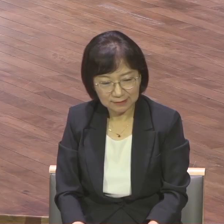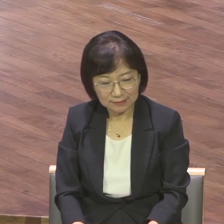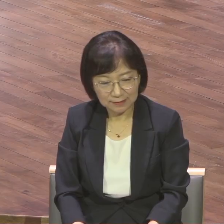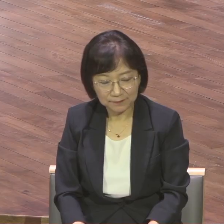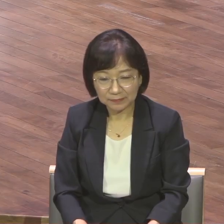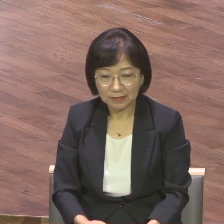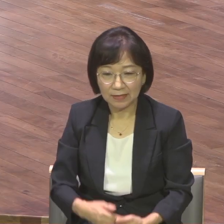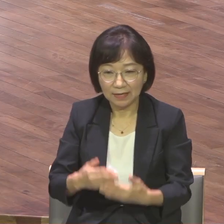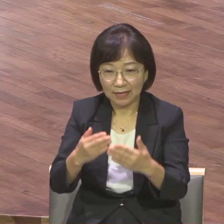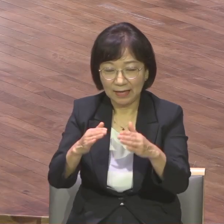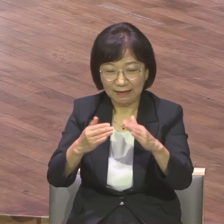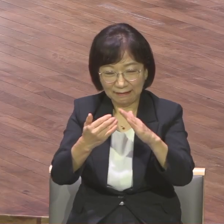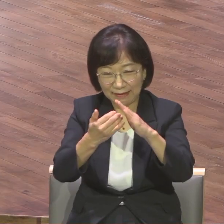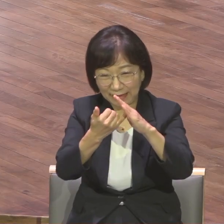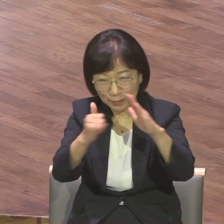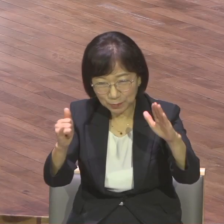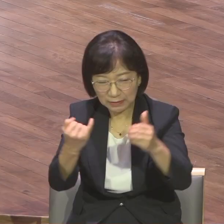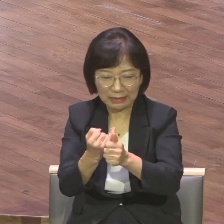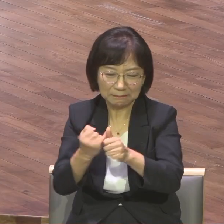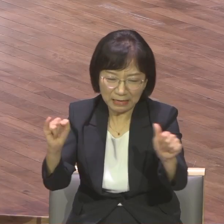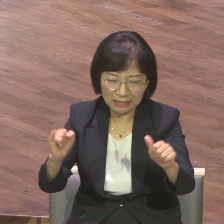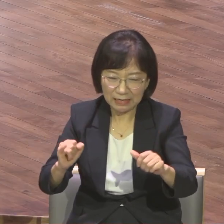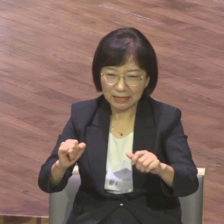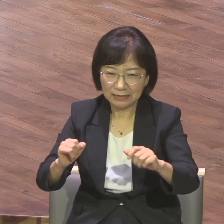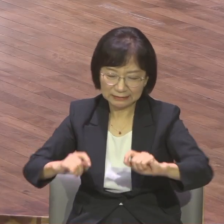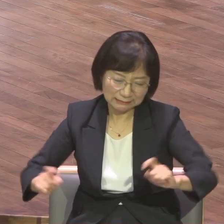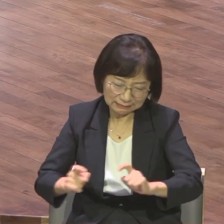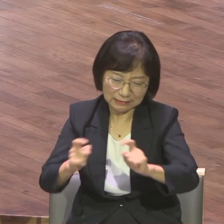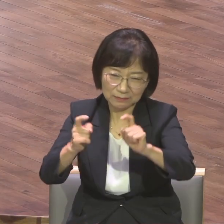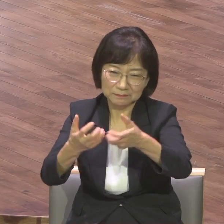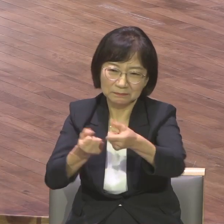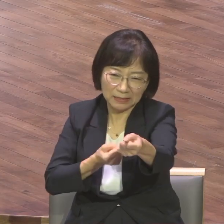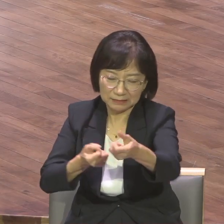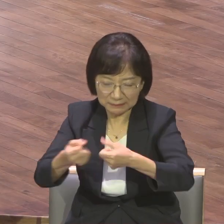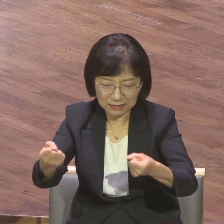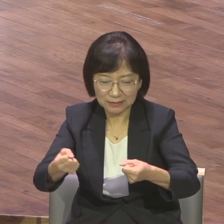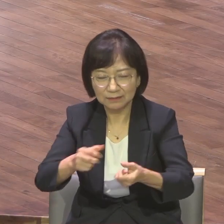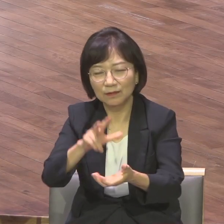가정을 붕괴시키고 이 사단 공격이 엄청나게 계속될 거다.